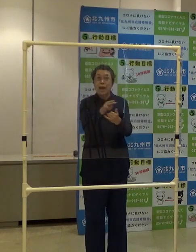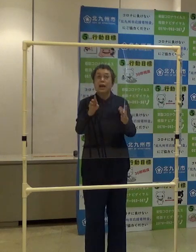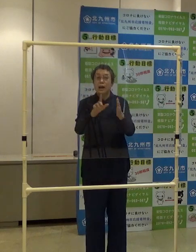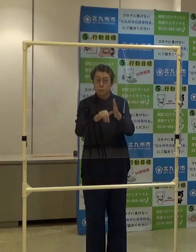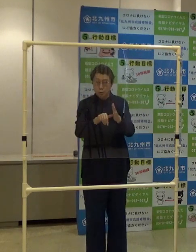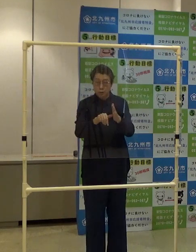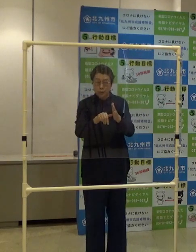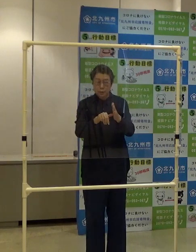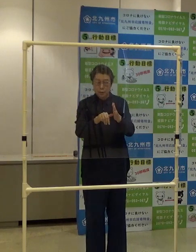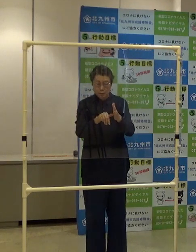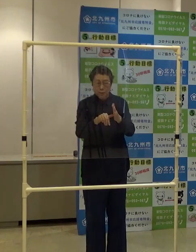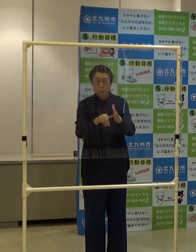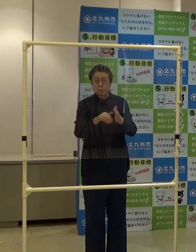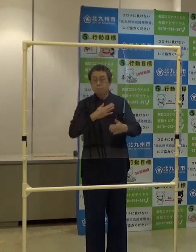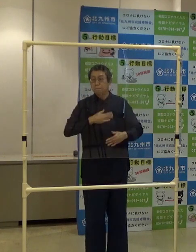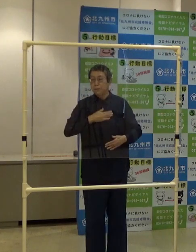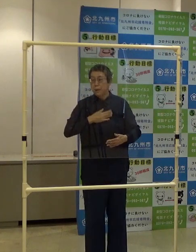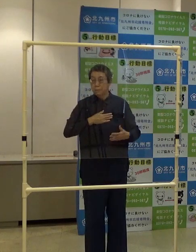訓を踏まえまして、